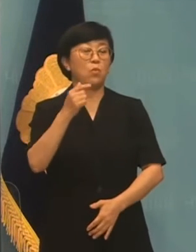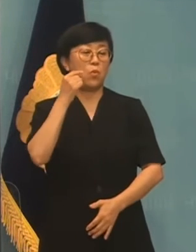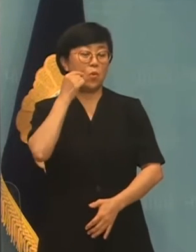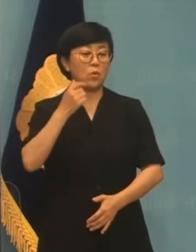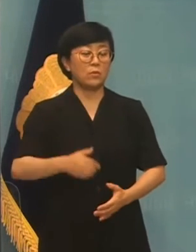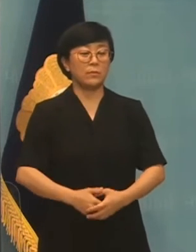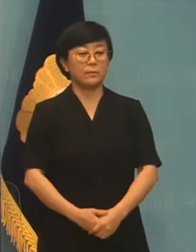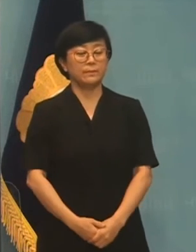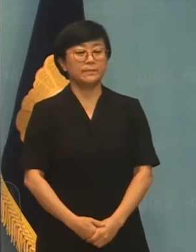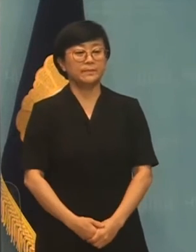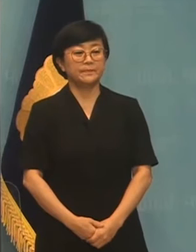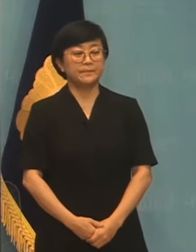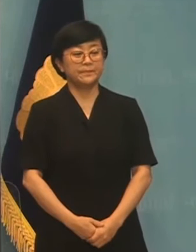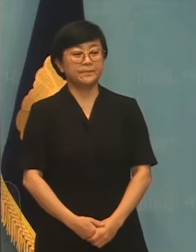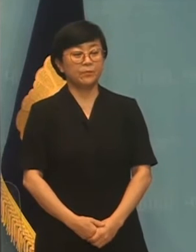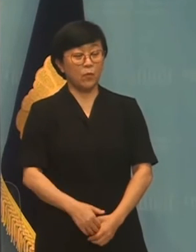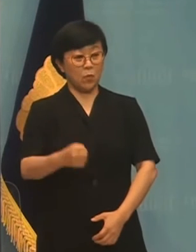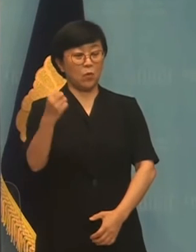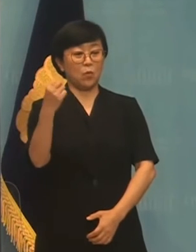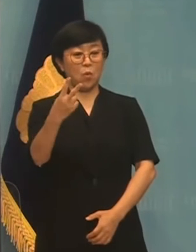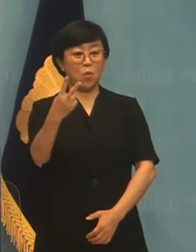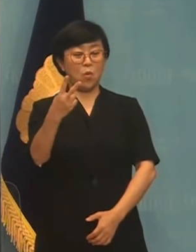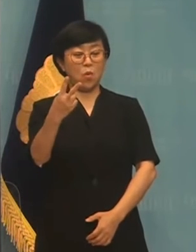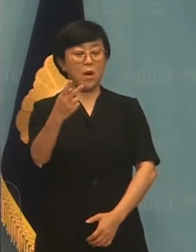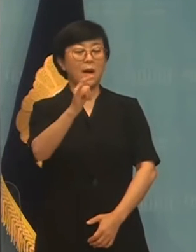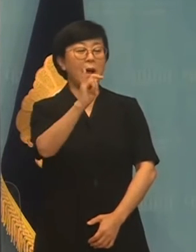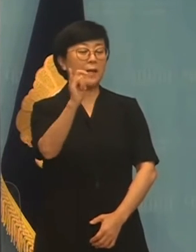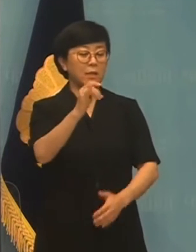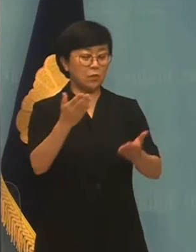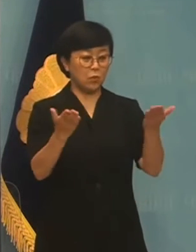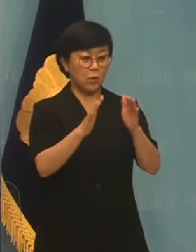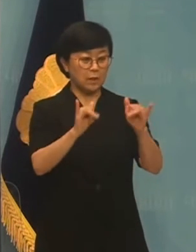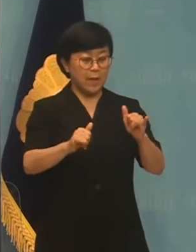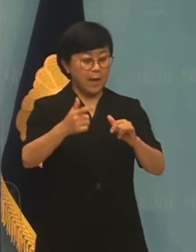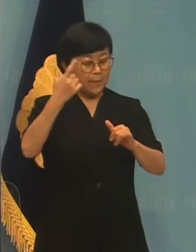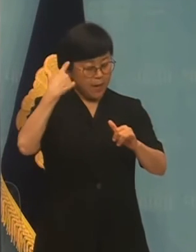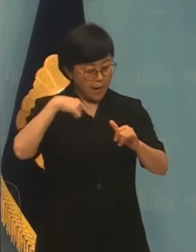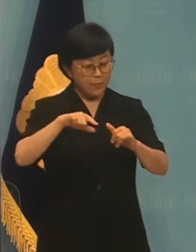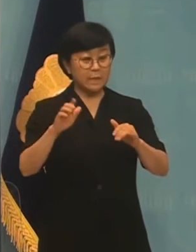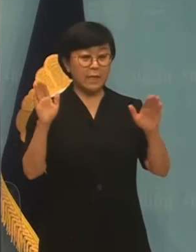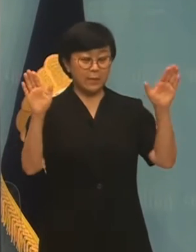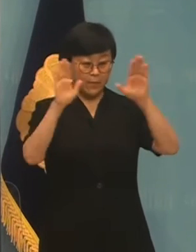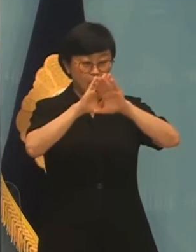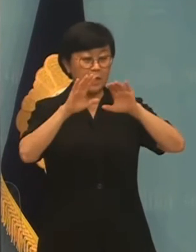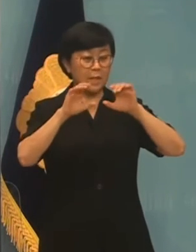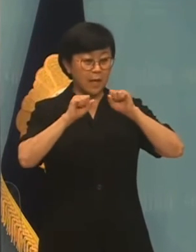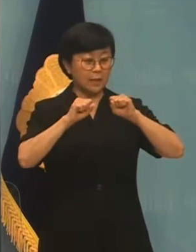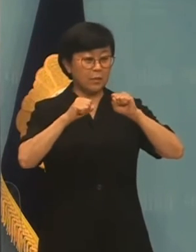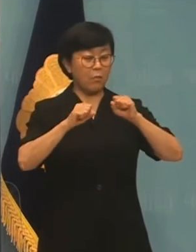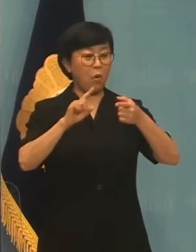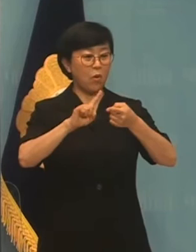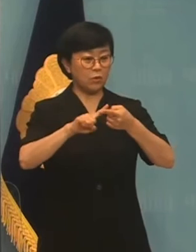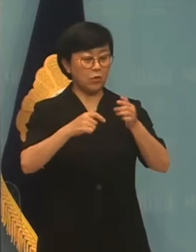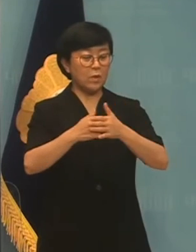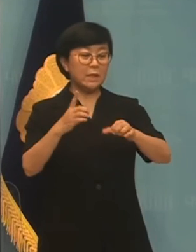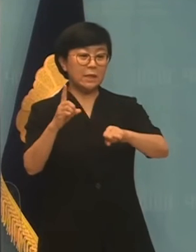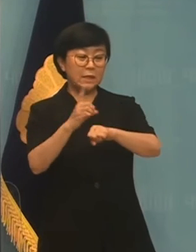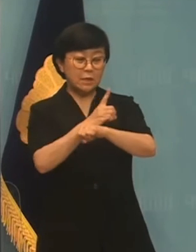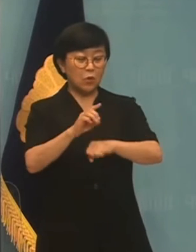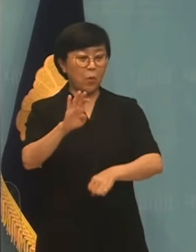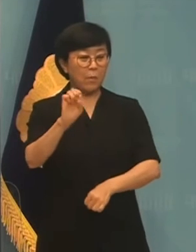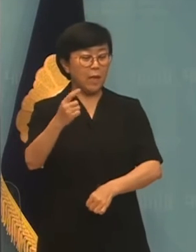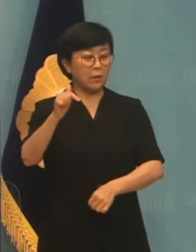수는 없었을 것입니다. 또한 IT 노동자들의 밤샘 야근을 빗댄 판교와 구로 디지털